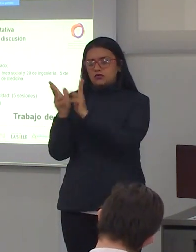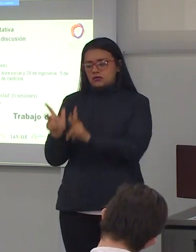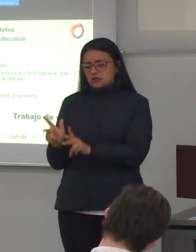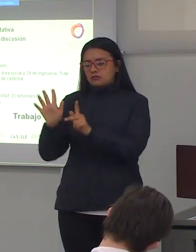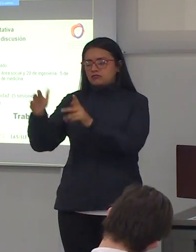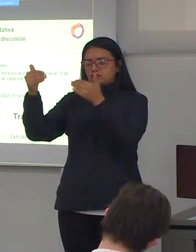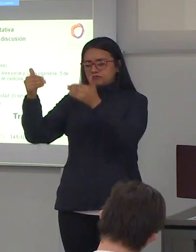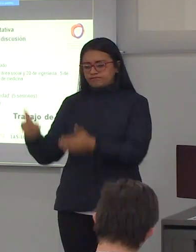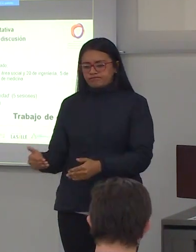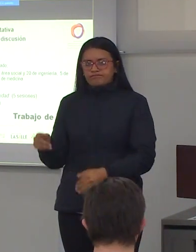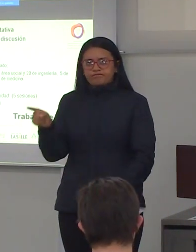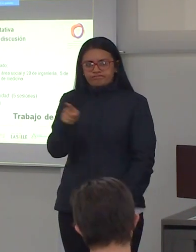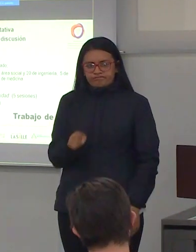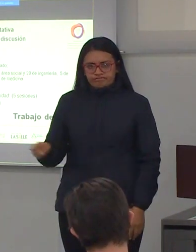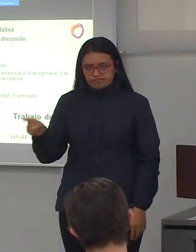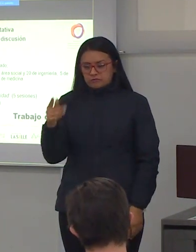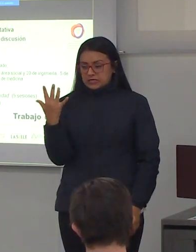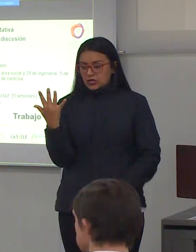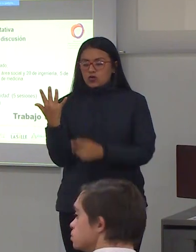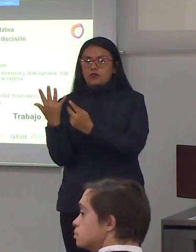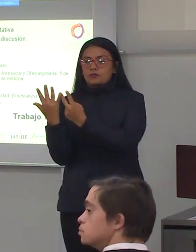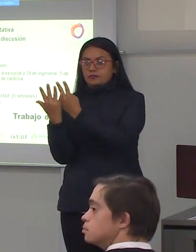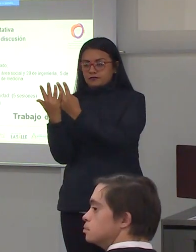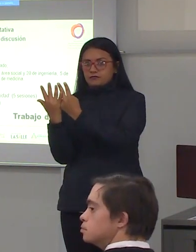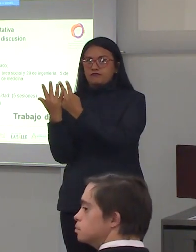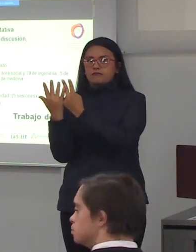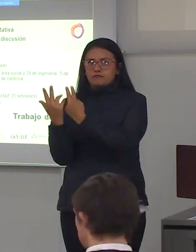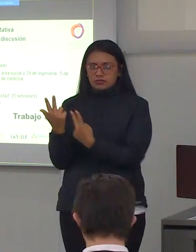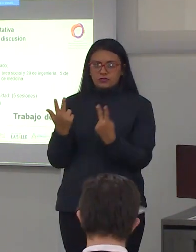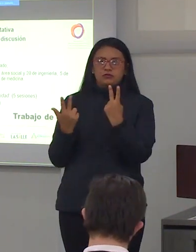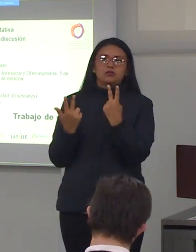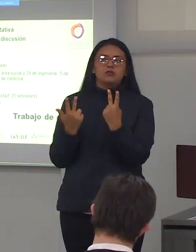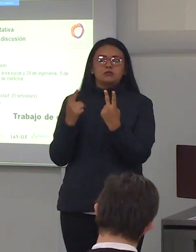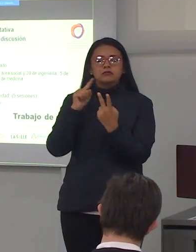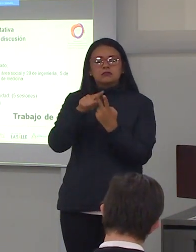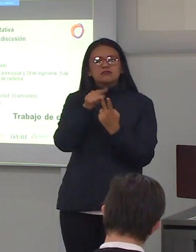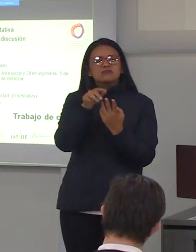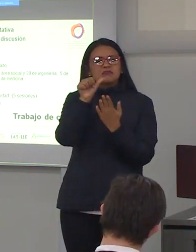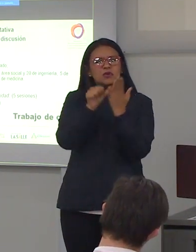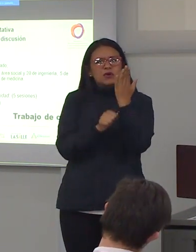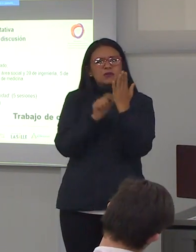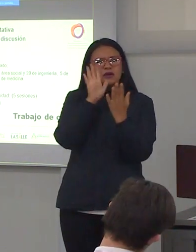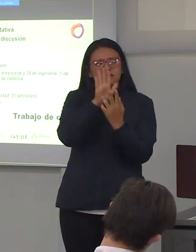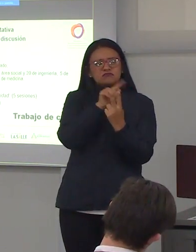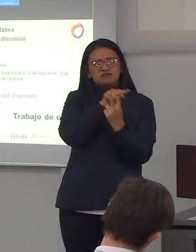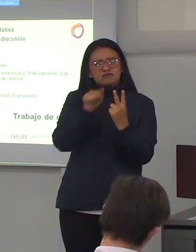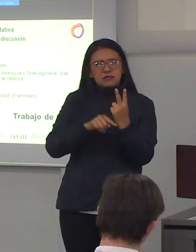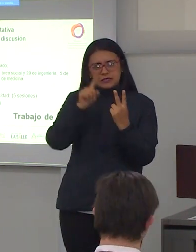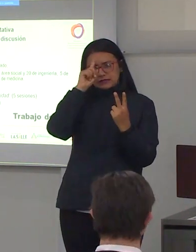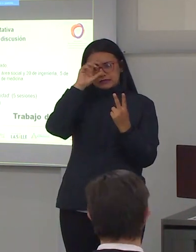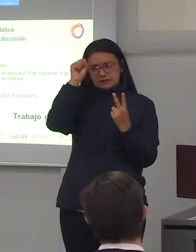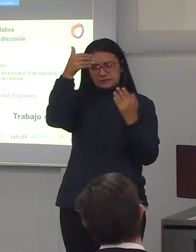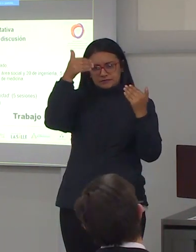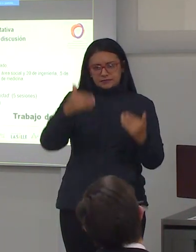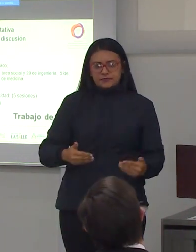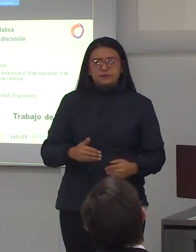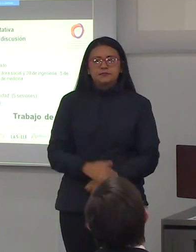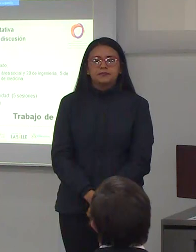discapacidad de los cuales dos que todavía hacen parte del programa, dos con discapacidad intelectual.